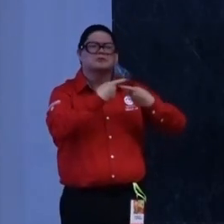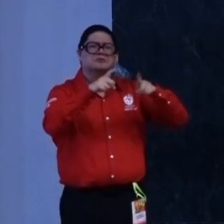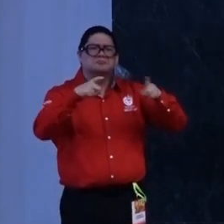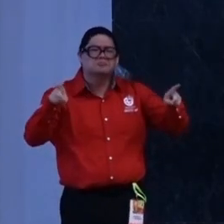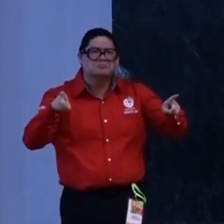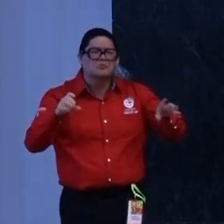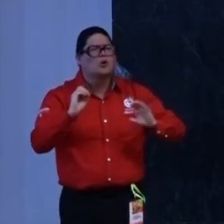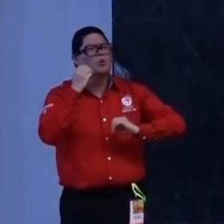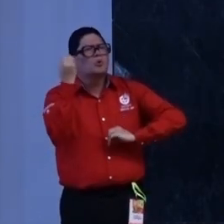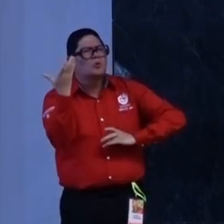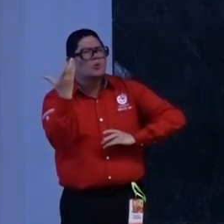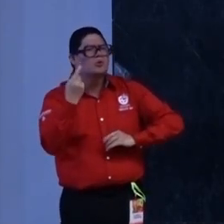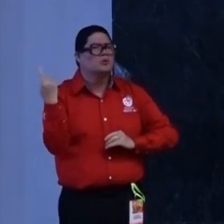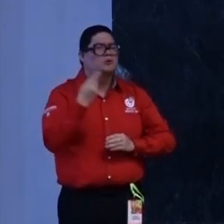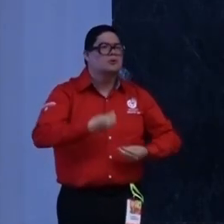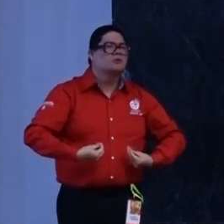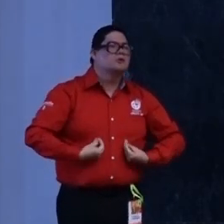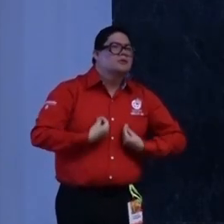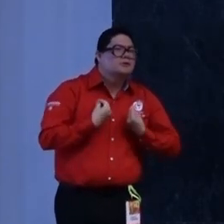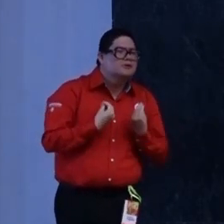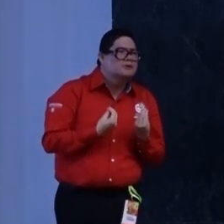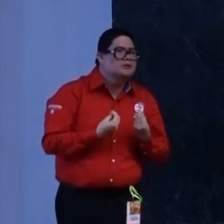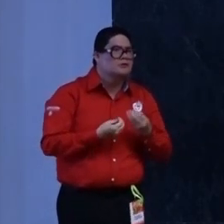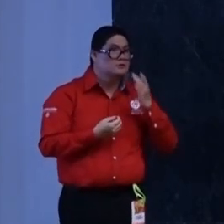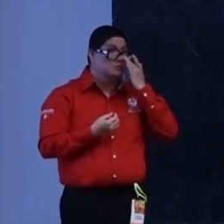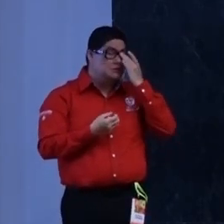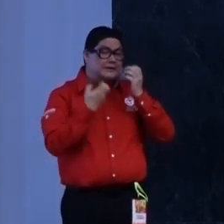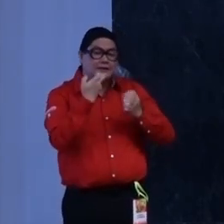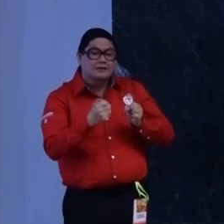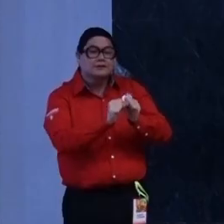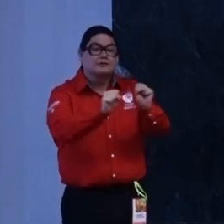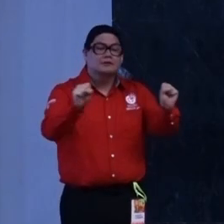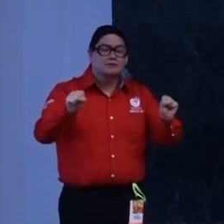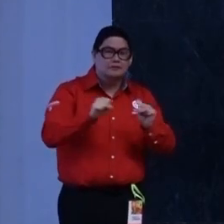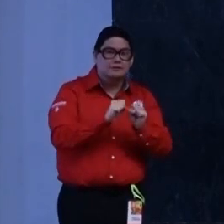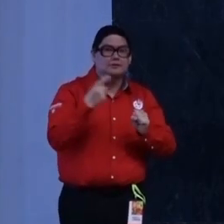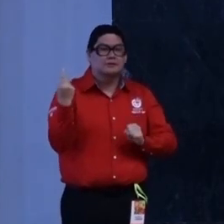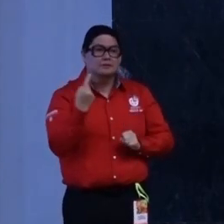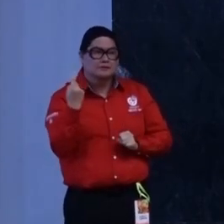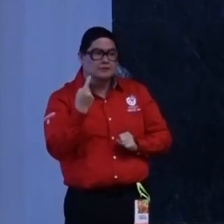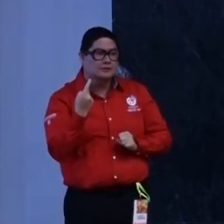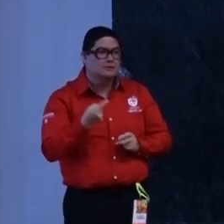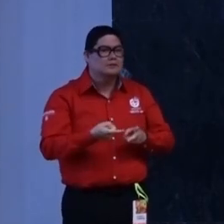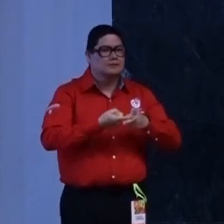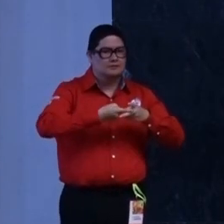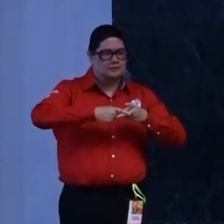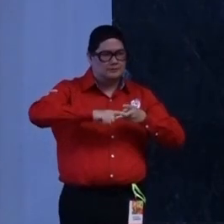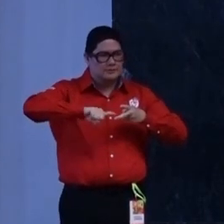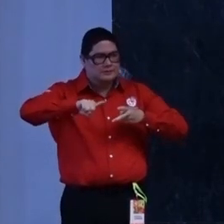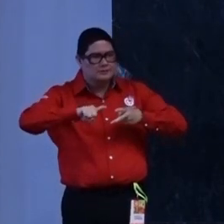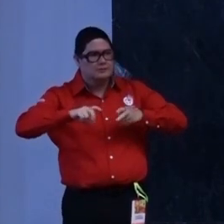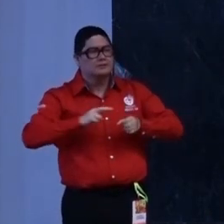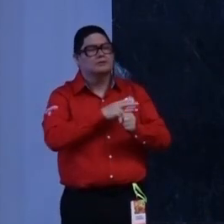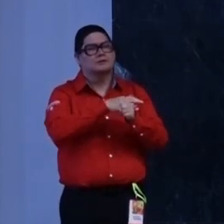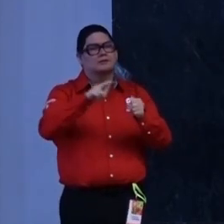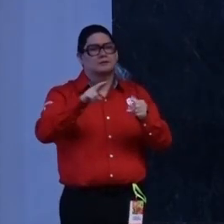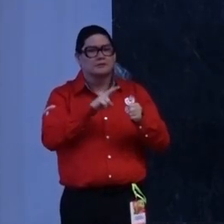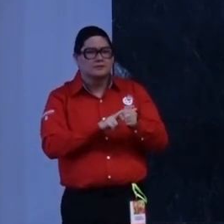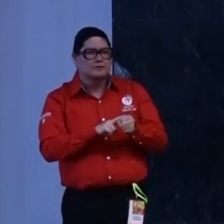diferencias? ¿O qué es vivir en esta sociedad que parte de una normalidad